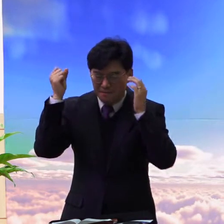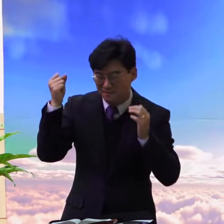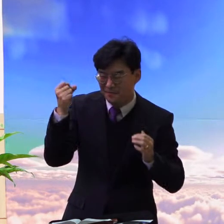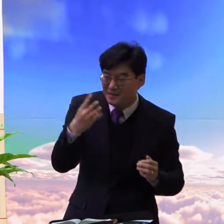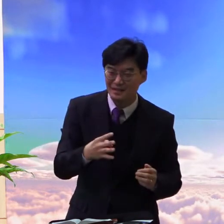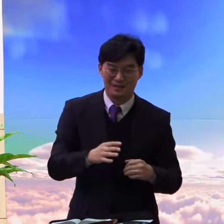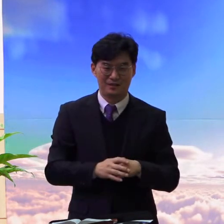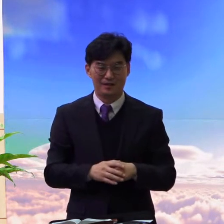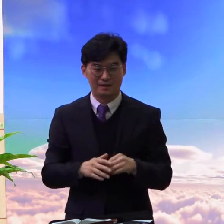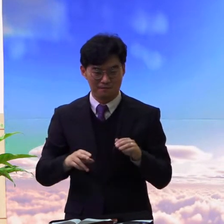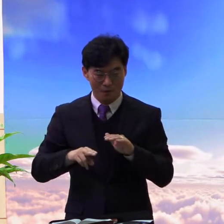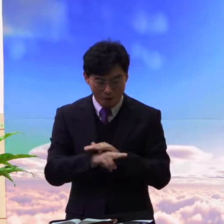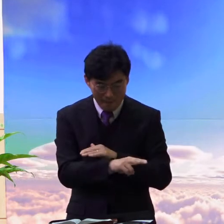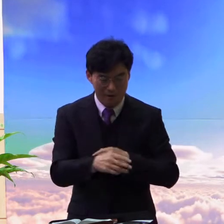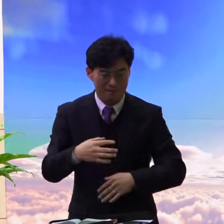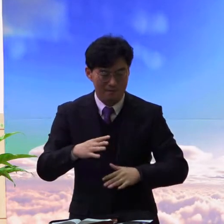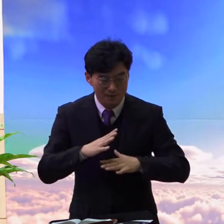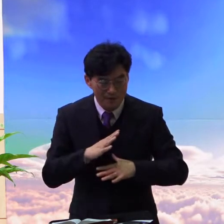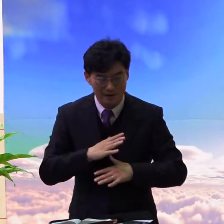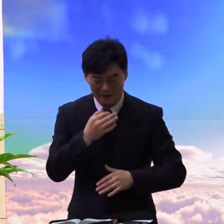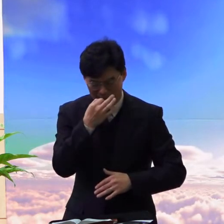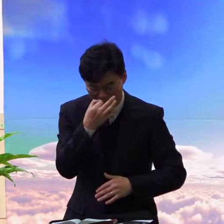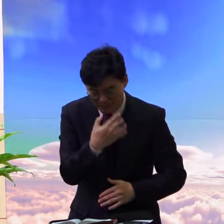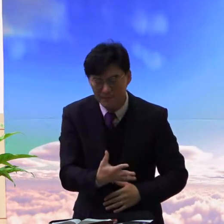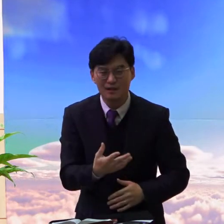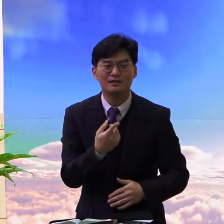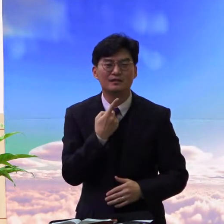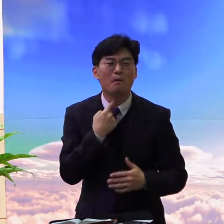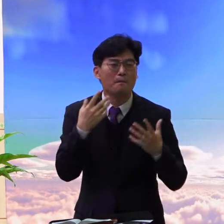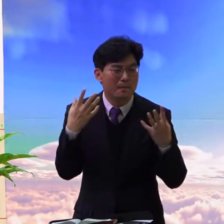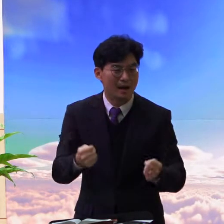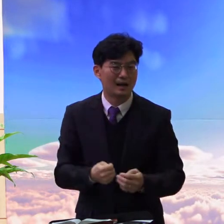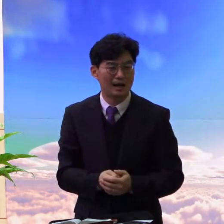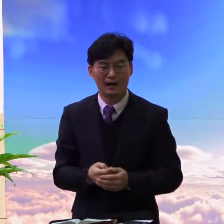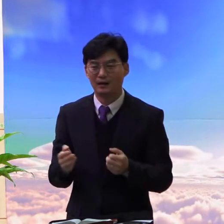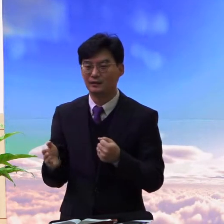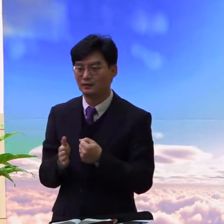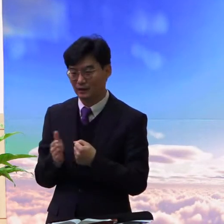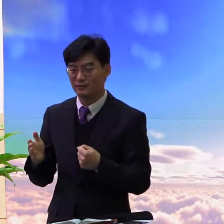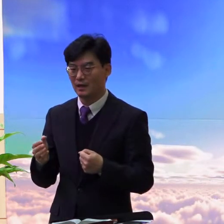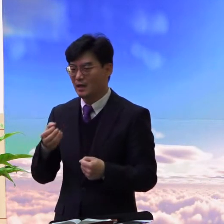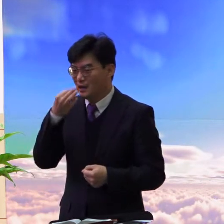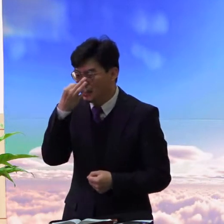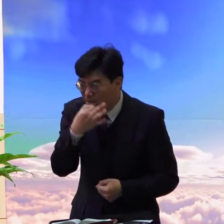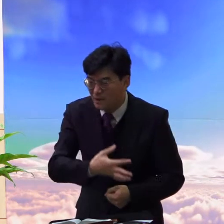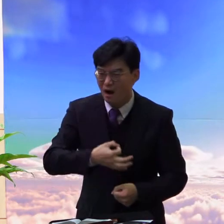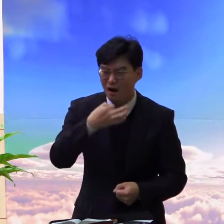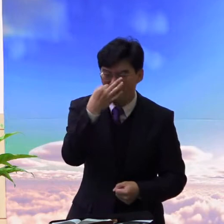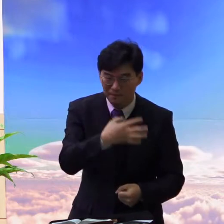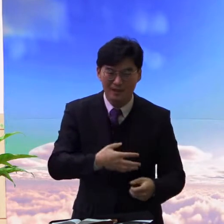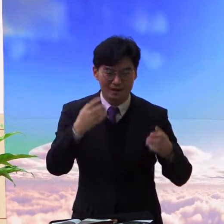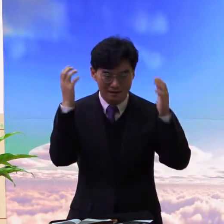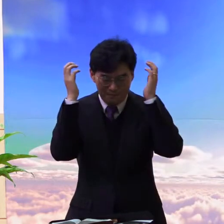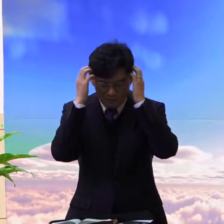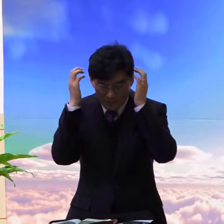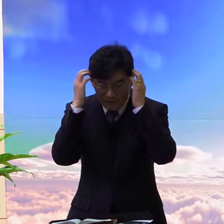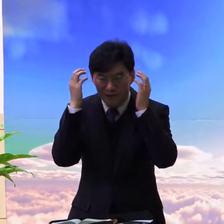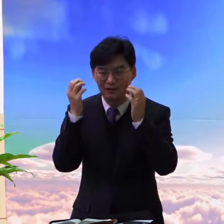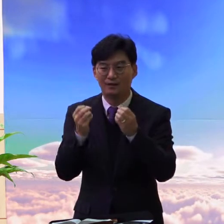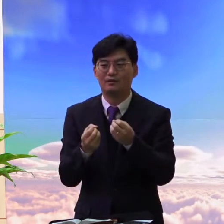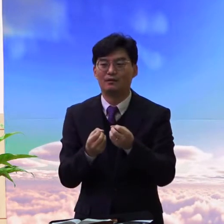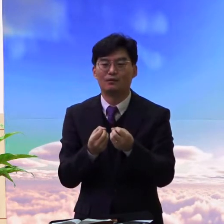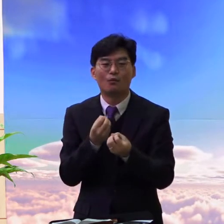남겼습니다. 또 다윗은 죄의 유혹에 쉽게 넘어가는 연약한